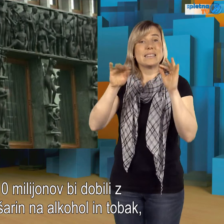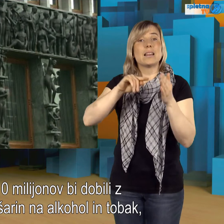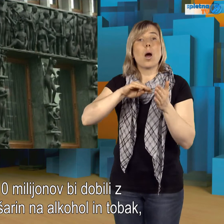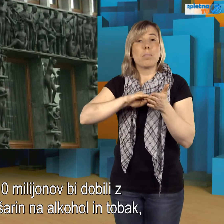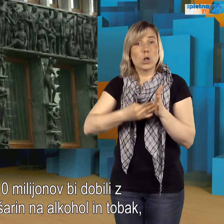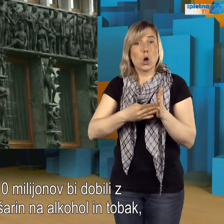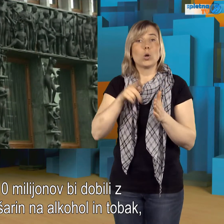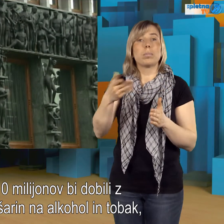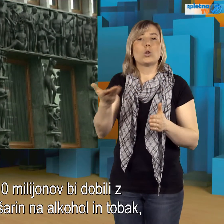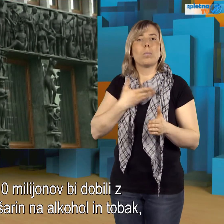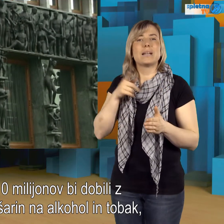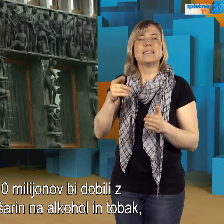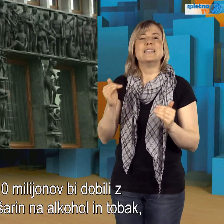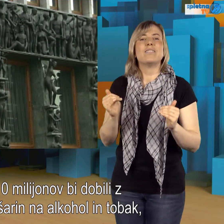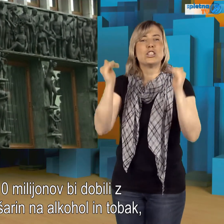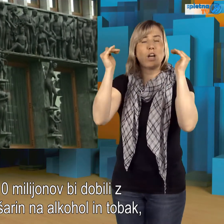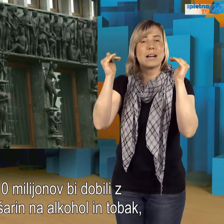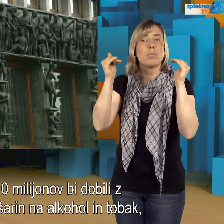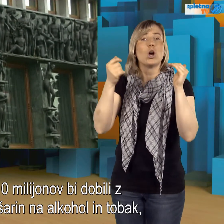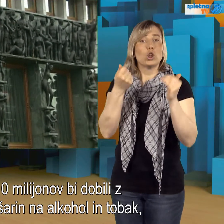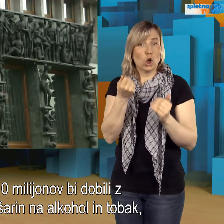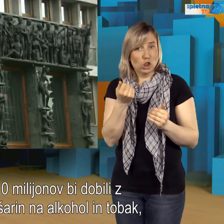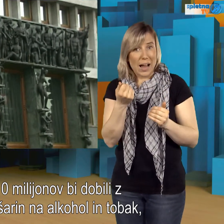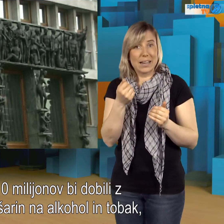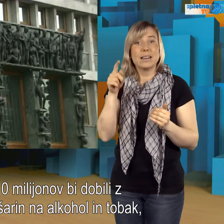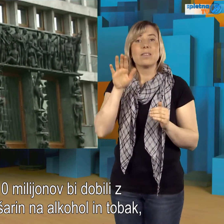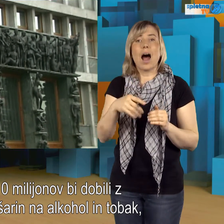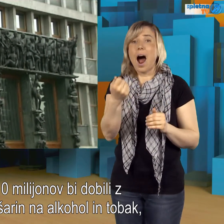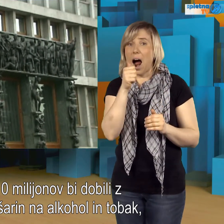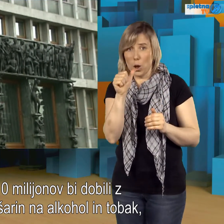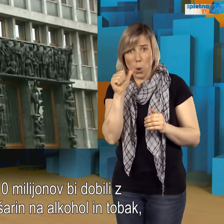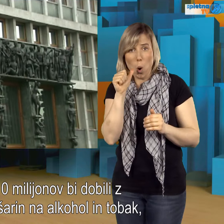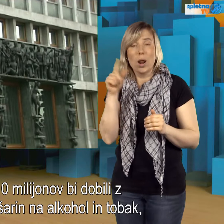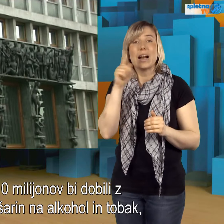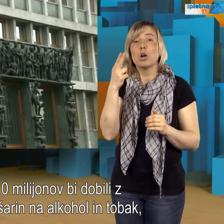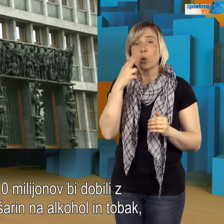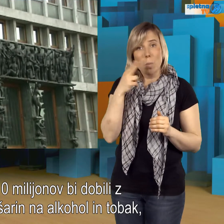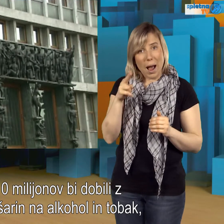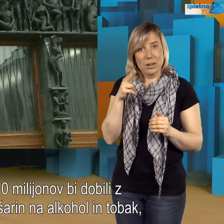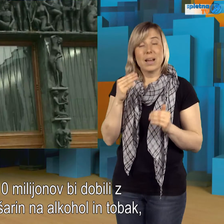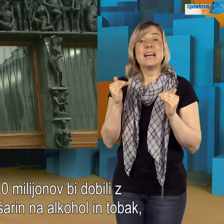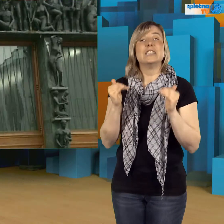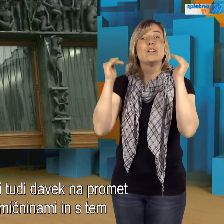tobak, zvišali pa bi tudi davek na promet z nepremičninami in s tem dobili nekaj 10 milijonov.